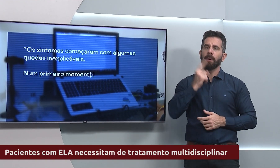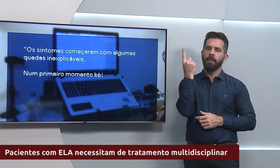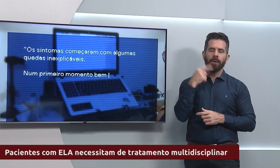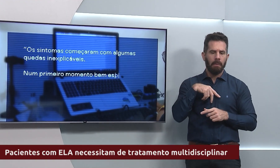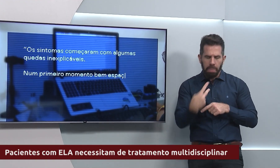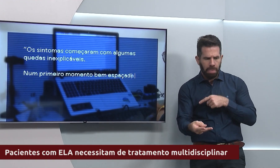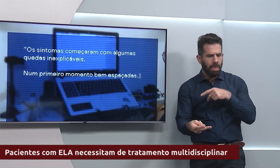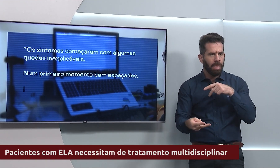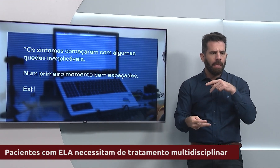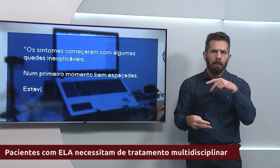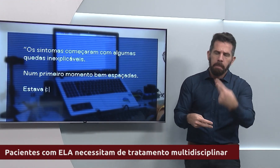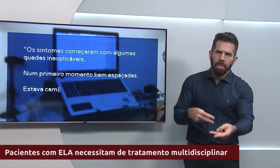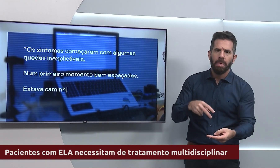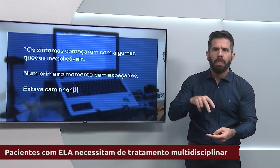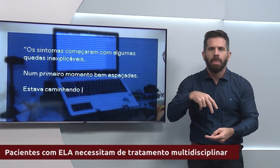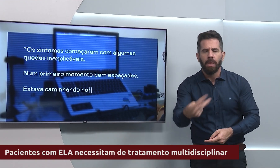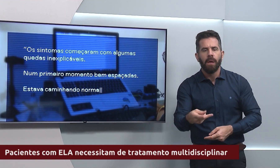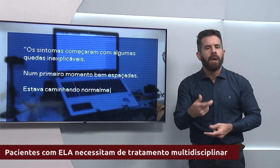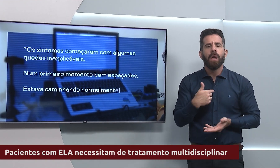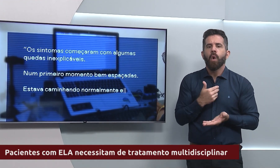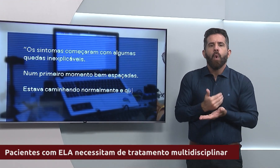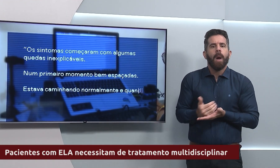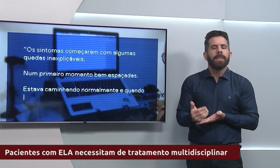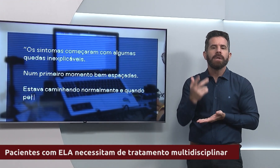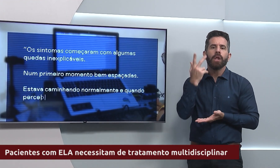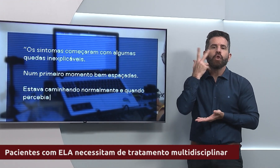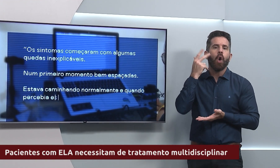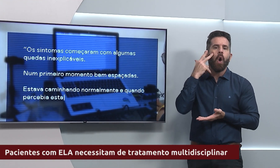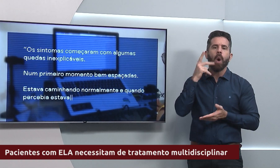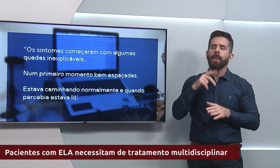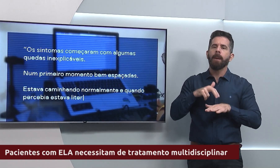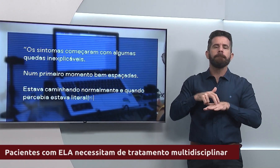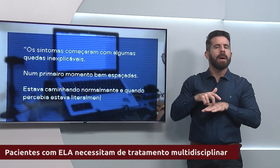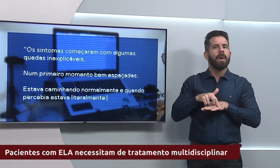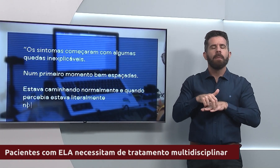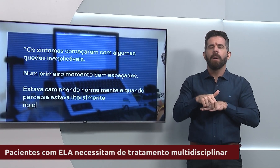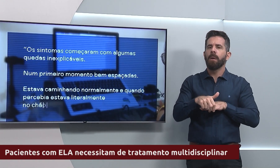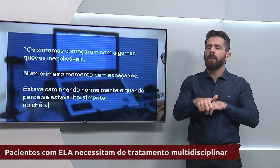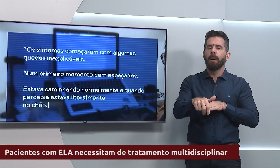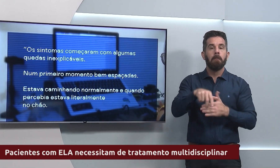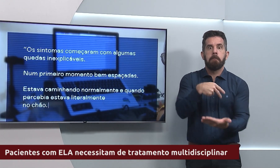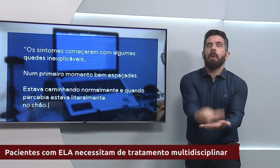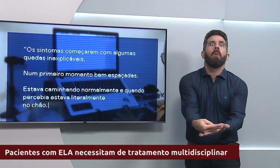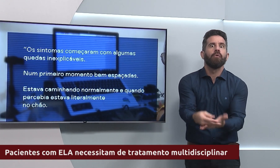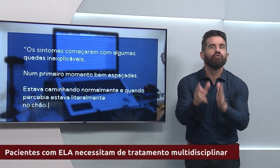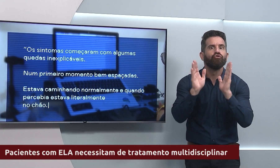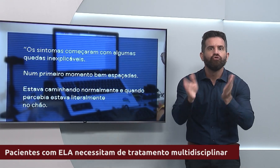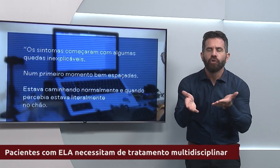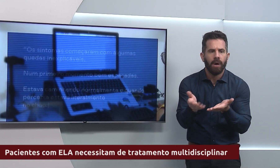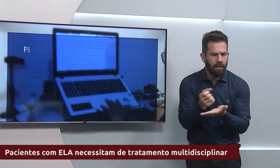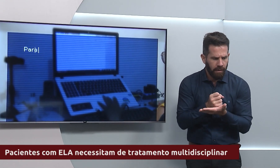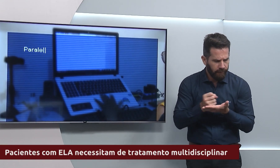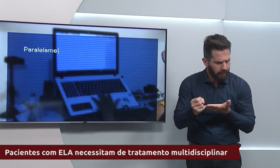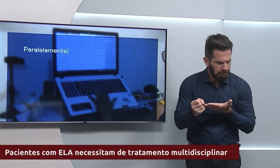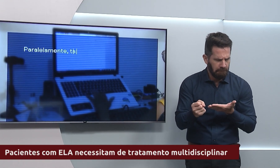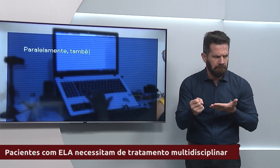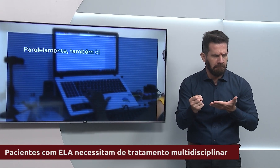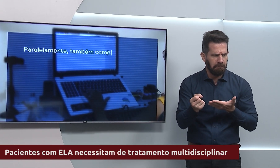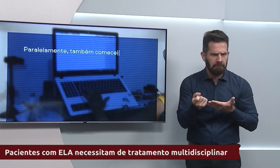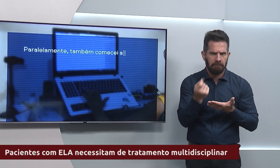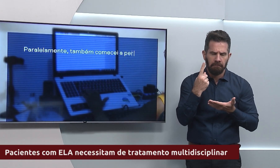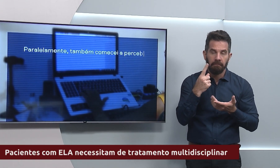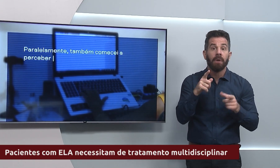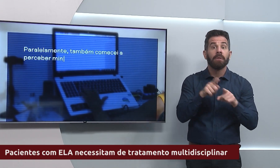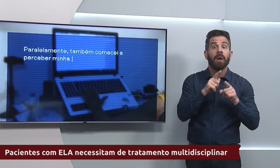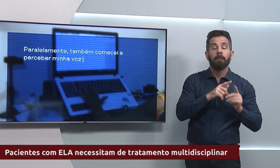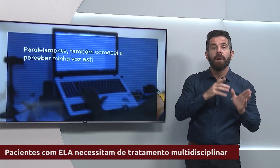bem espaçadas. Estava caminhando normalmente e quando percebia estava literalmente no chão. Paralelamente, eu também comecei a